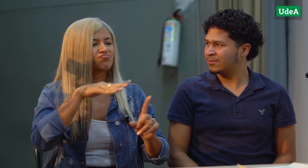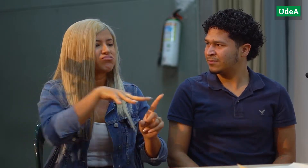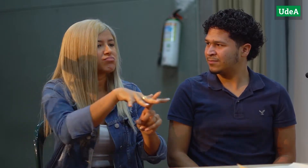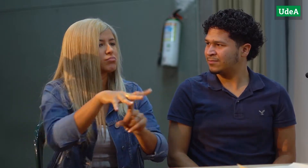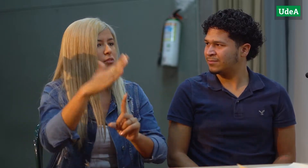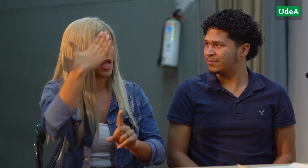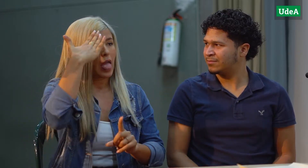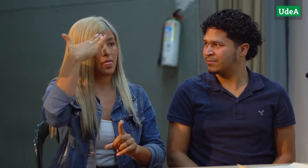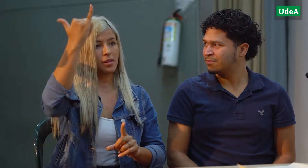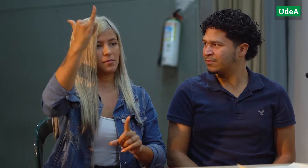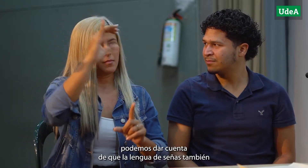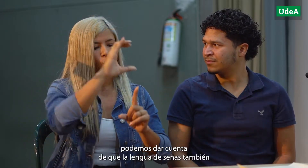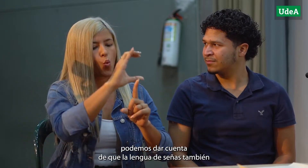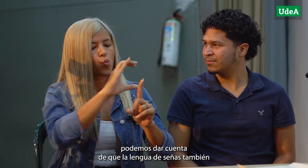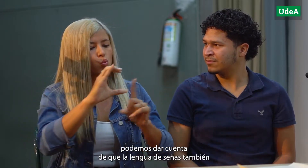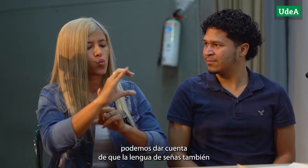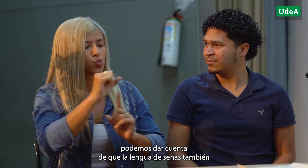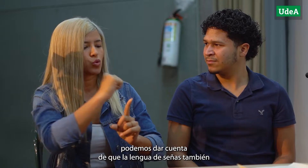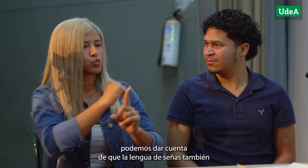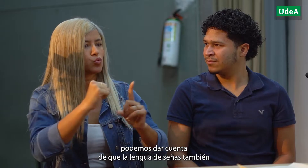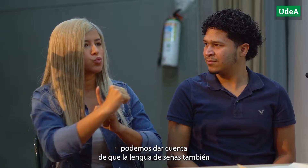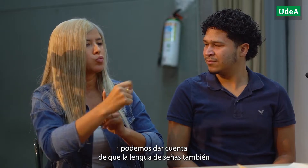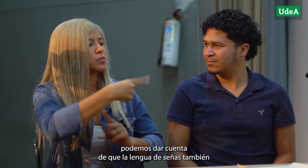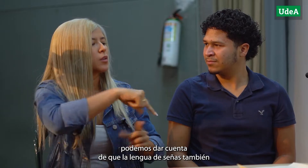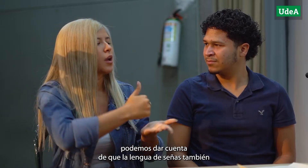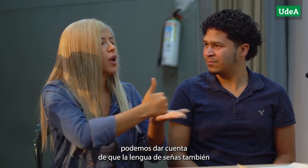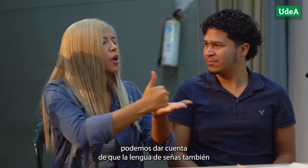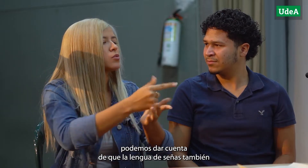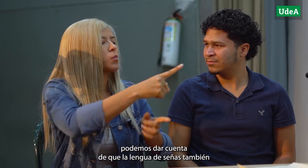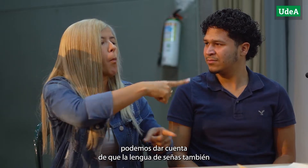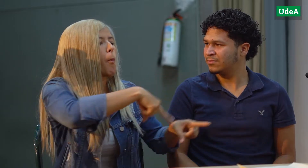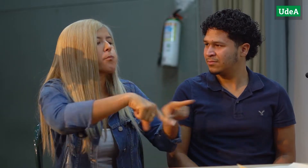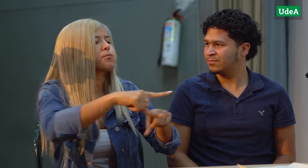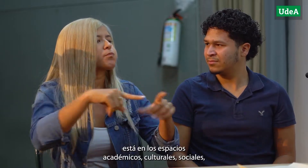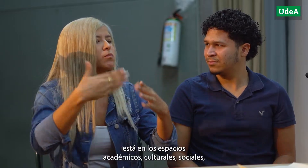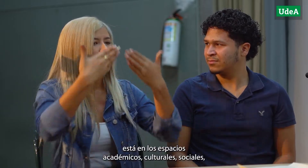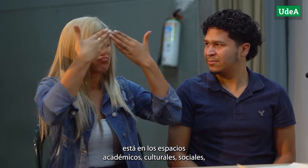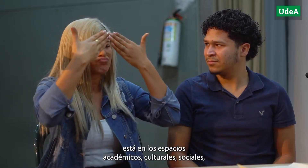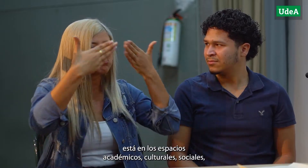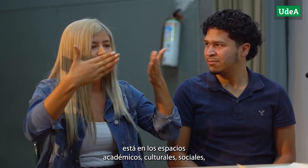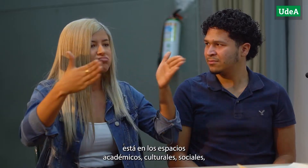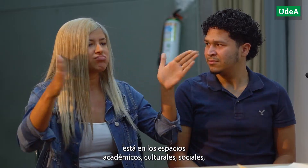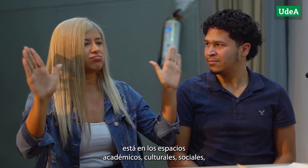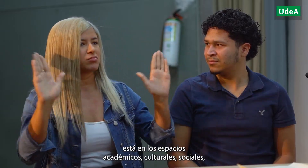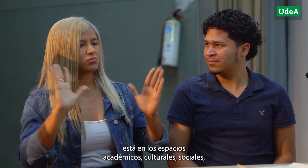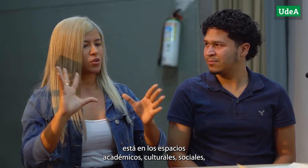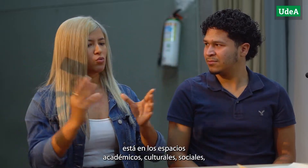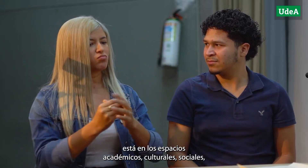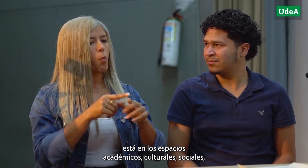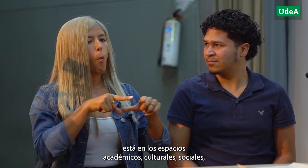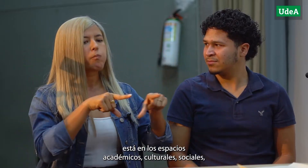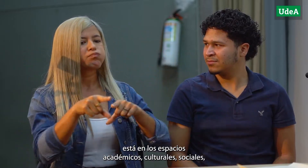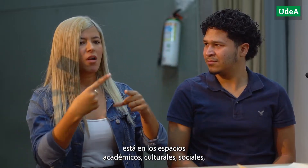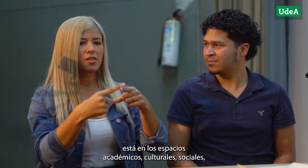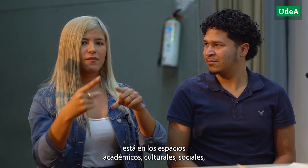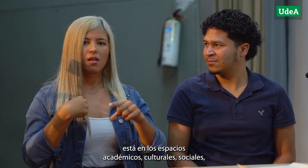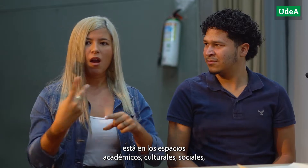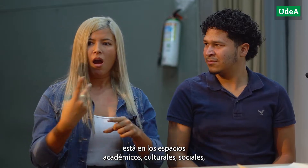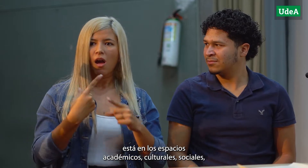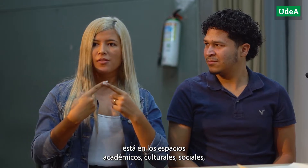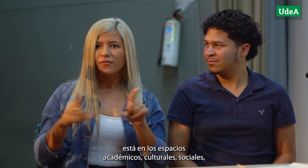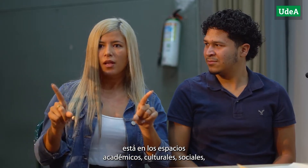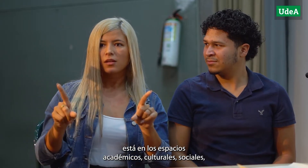superior, podemos dar cuenta de que la lengua de señas también está en los espacios académicos,